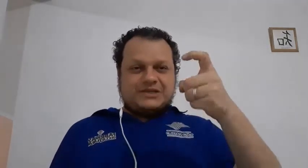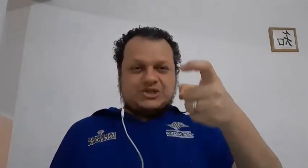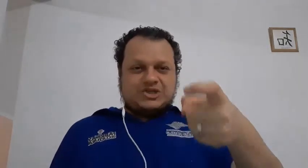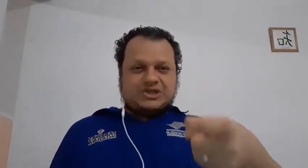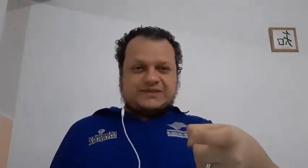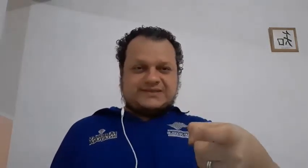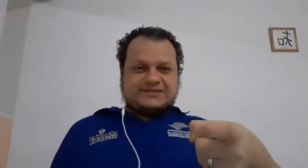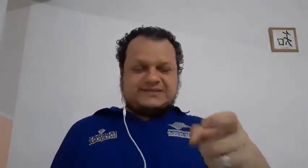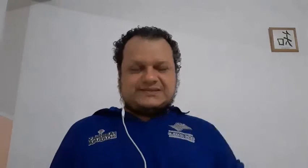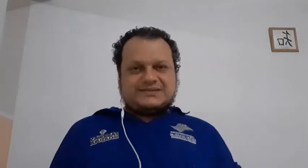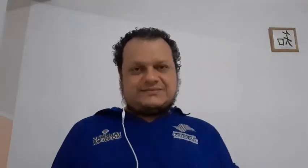X.